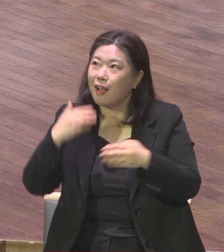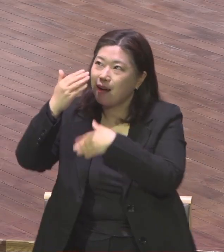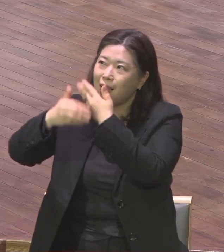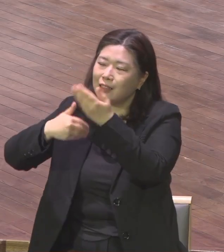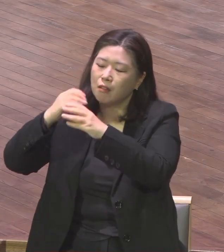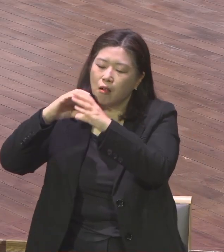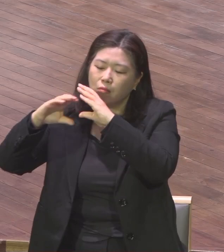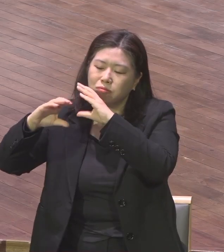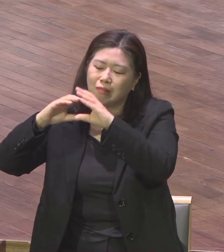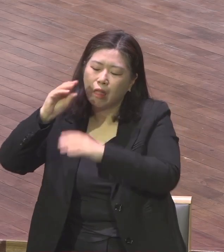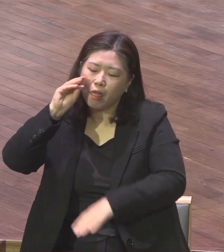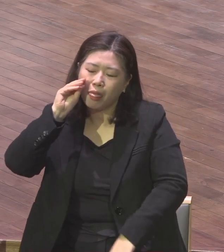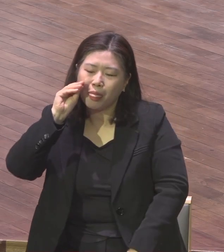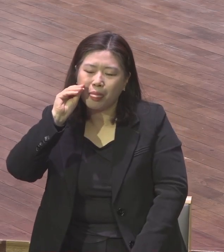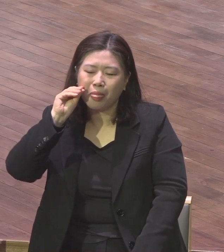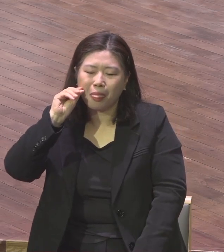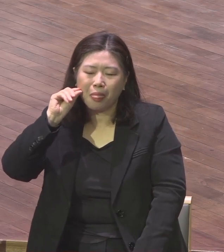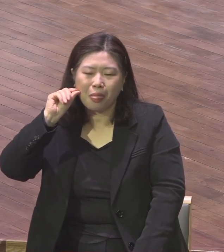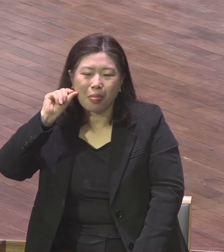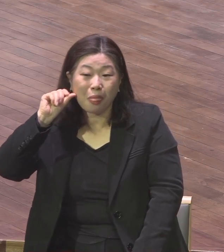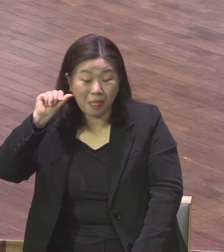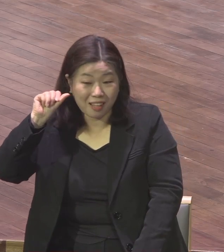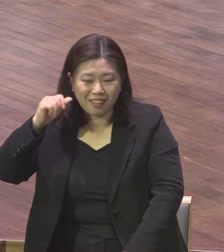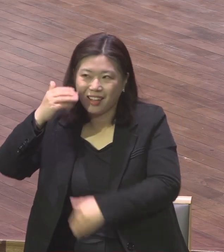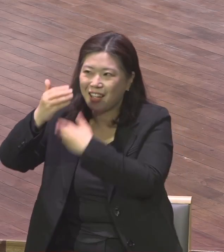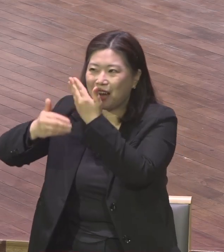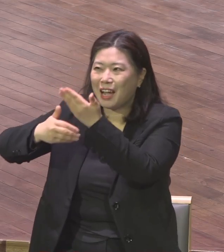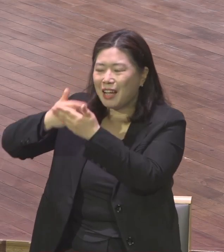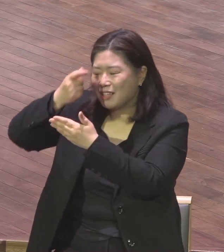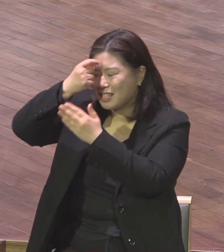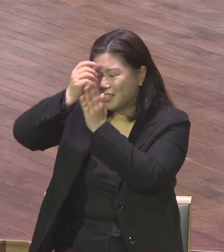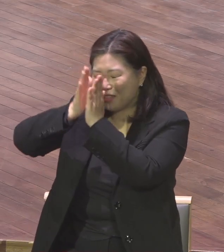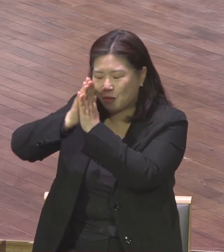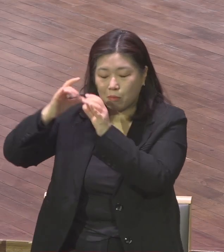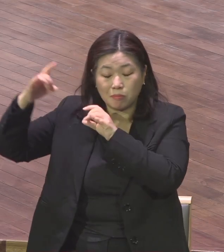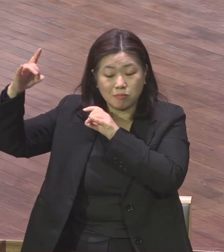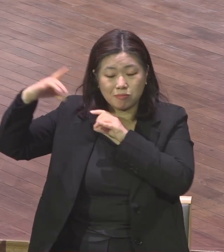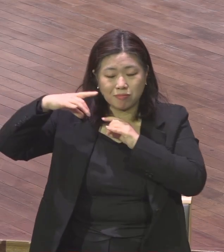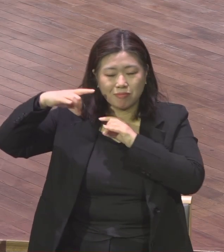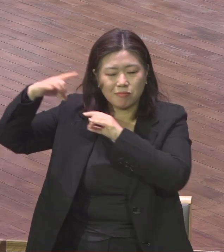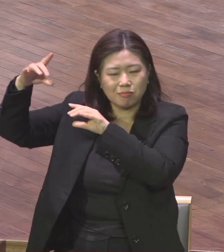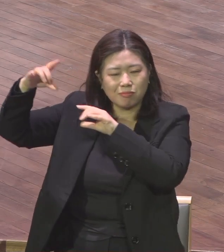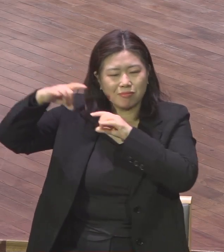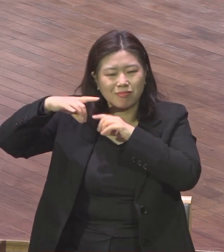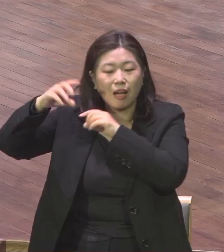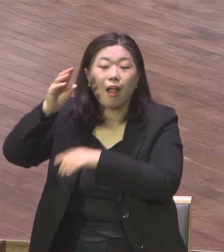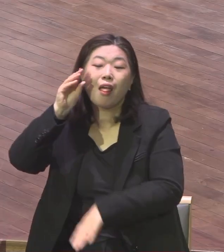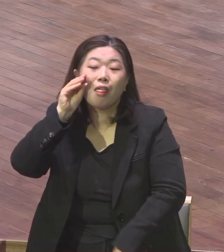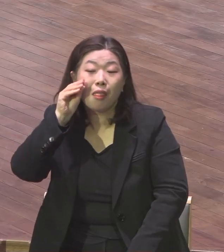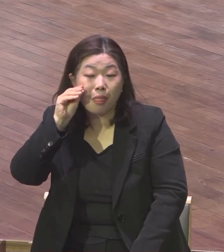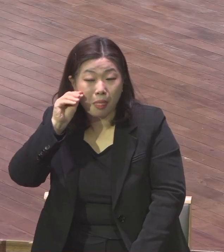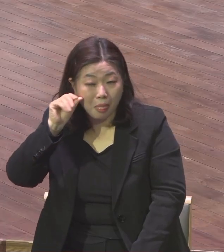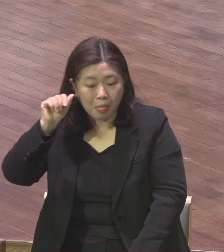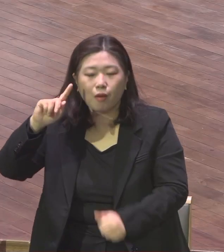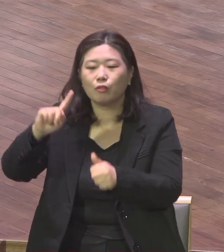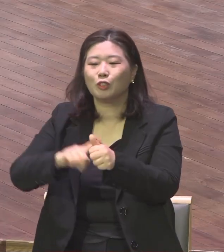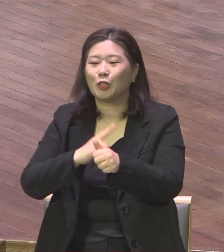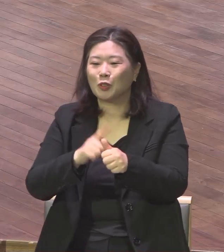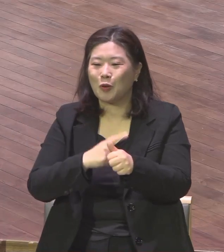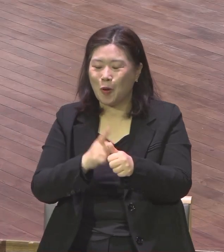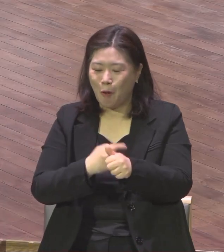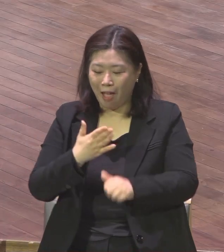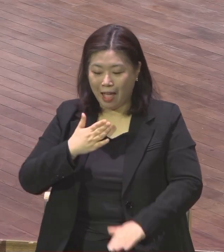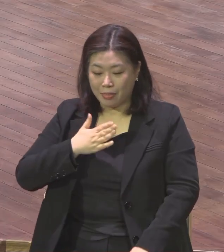깊은 교제 속으로 들어가는 깊은 교제, 하나님의 깊은 교제, 그리고 하나님과의 깊은 교제를 통해서